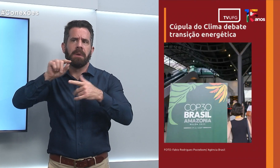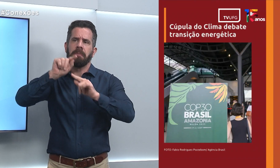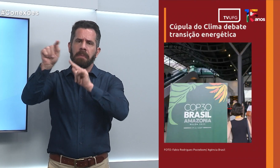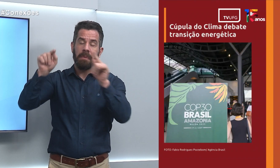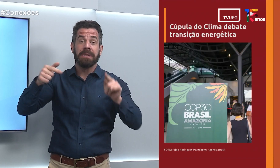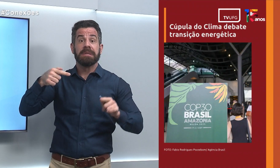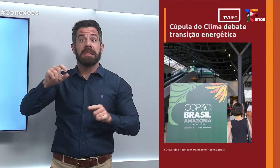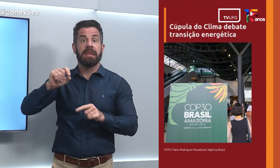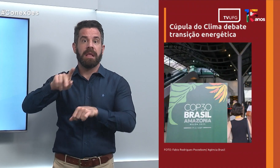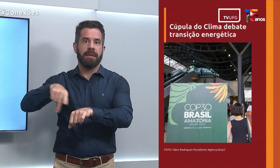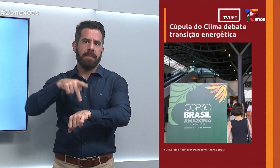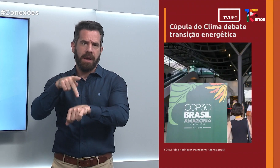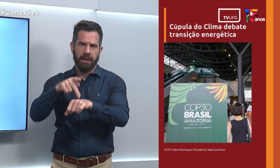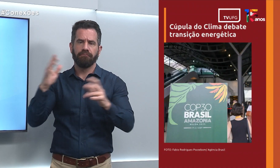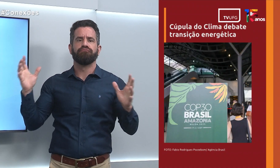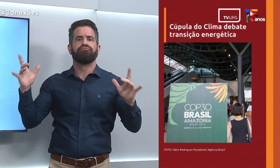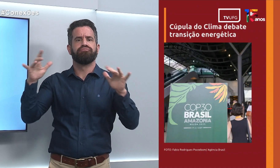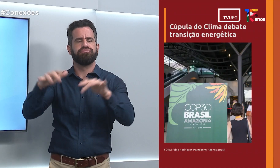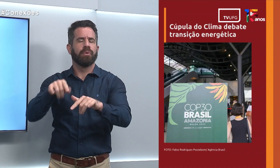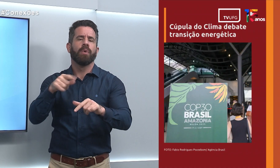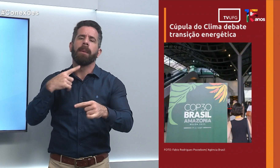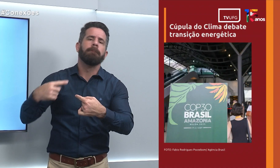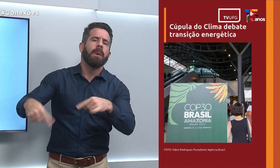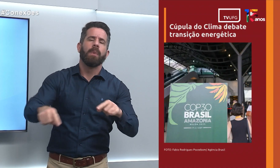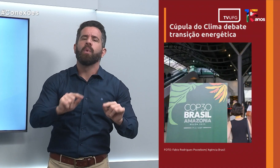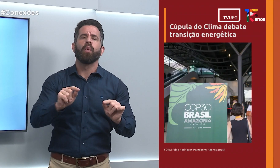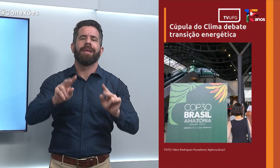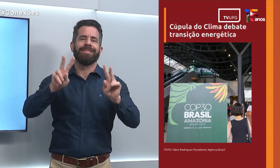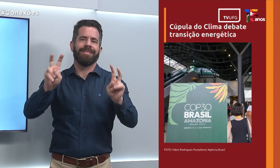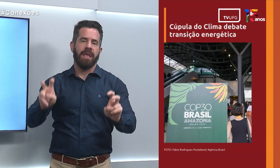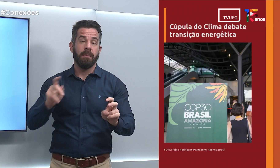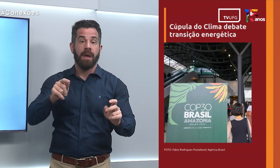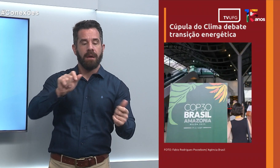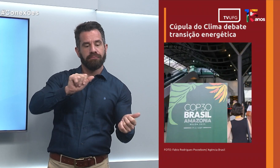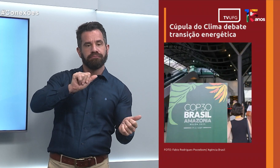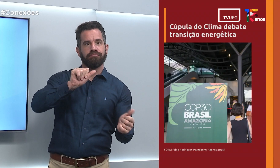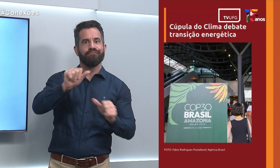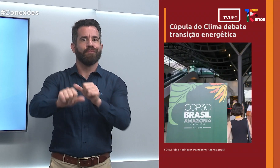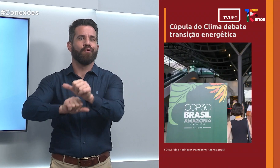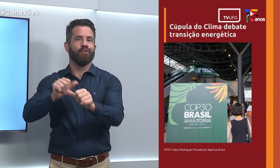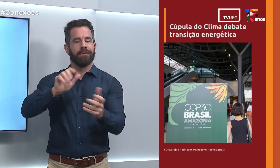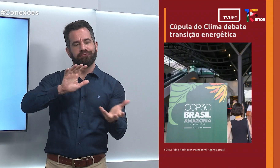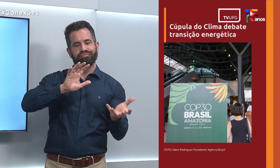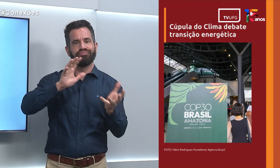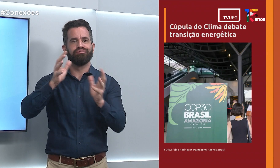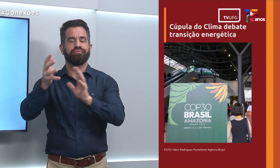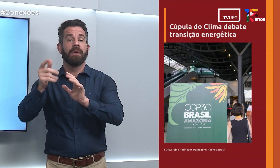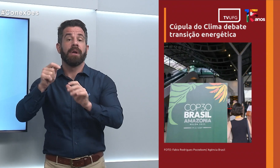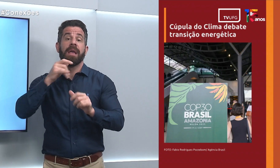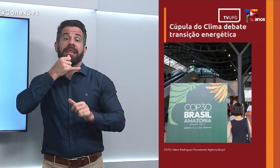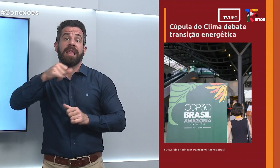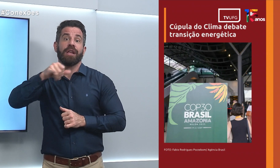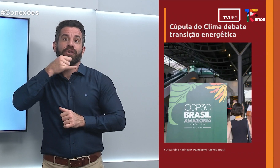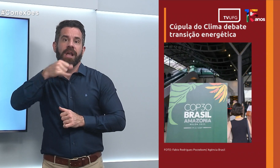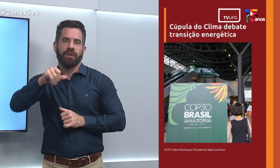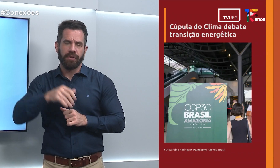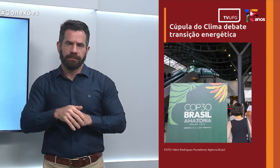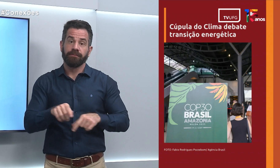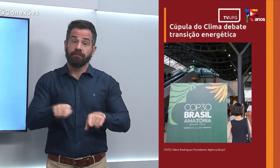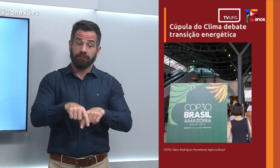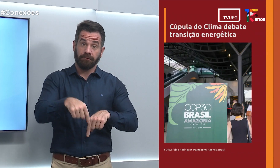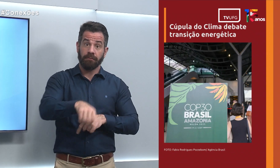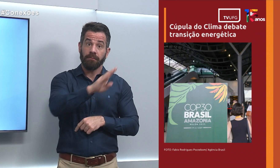para discutir a transição energética. O Brasil reforça a importância de avançar com justiça